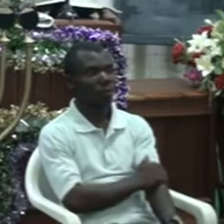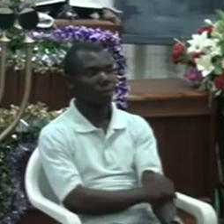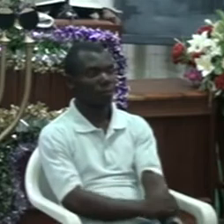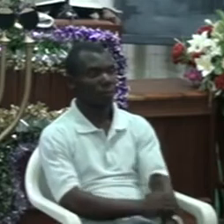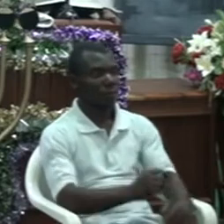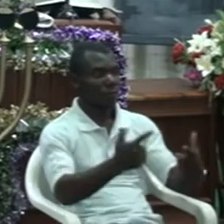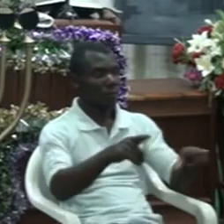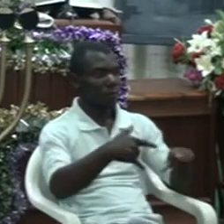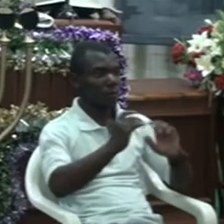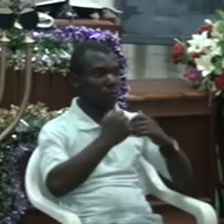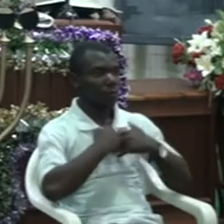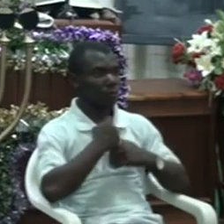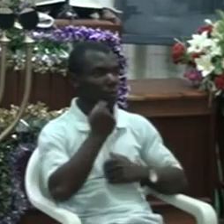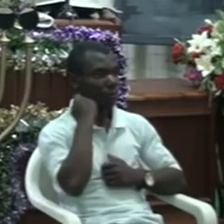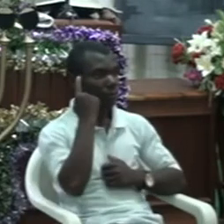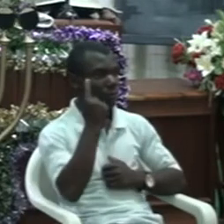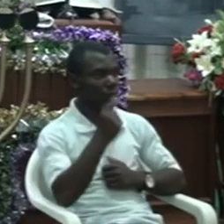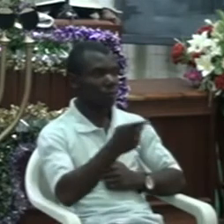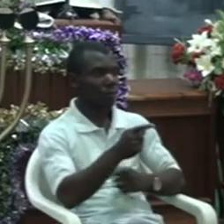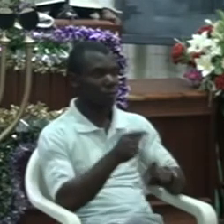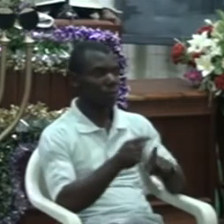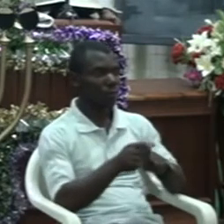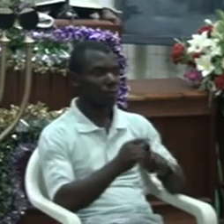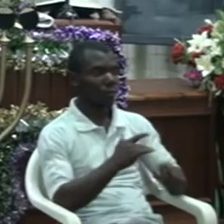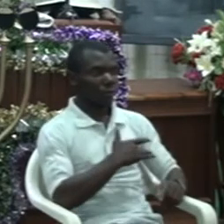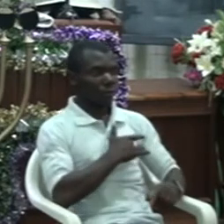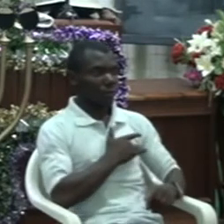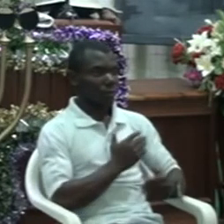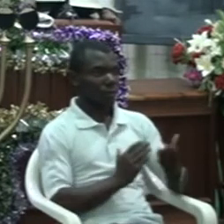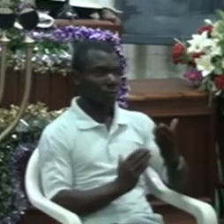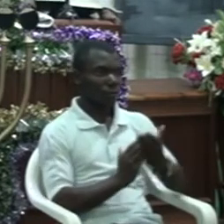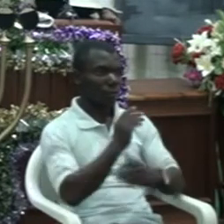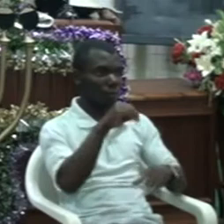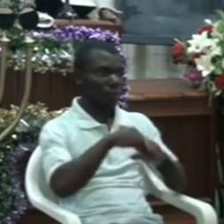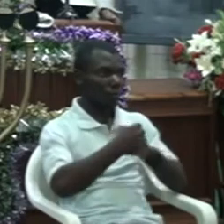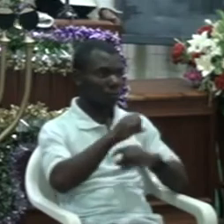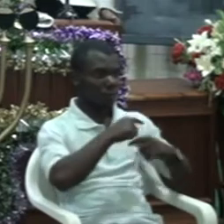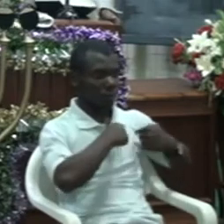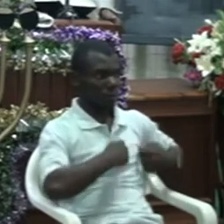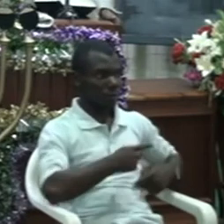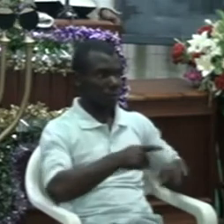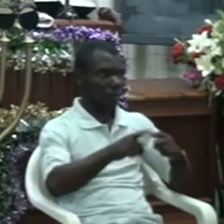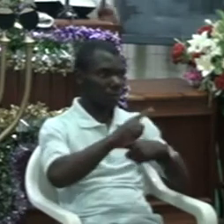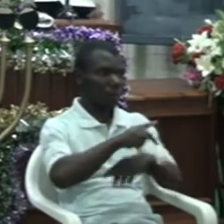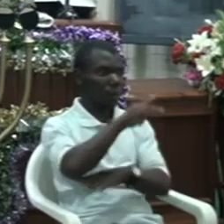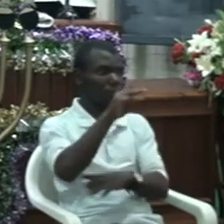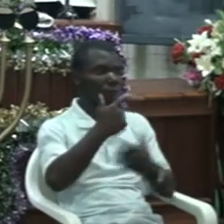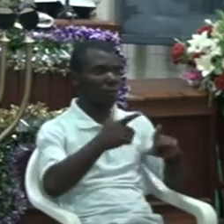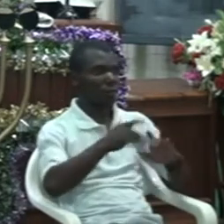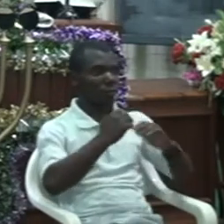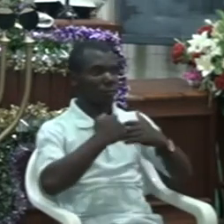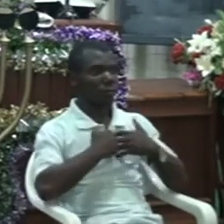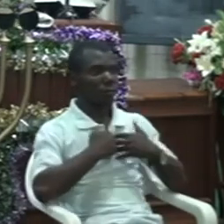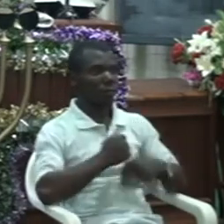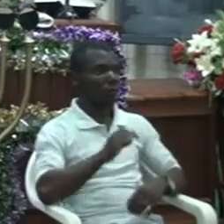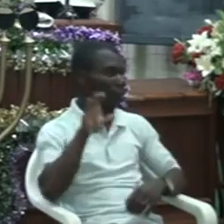Wakati waliposikia maneno haya wakachomwa katika mioyo yao. Ici c'est le jour de la Pentecôte. Wakati